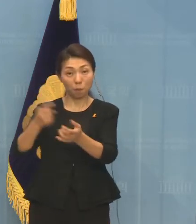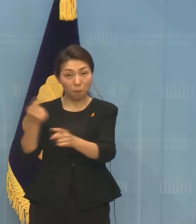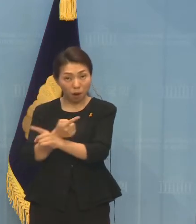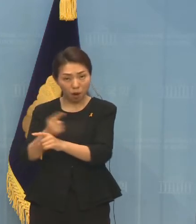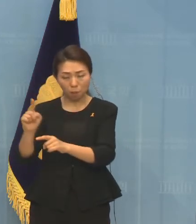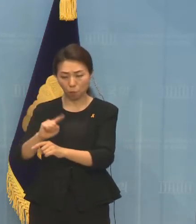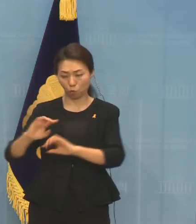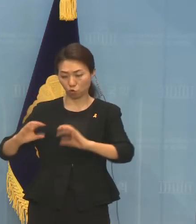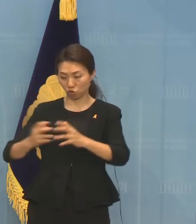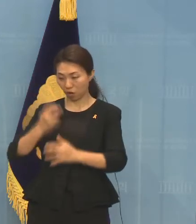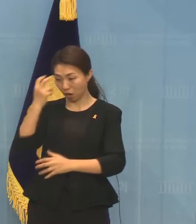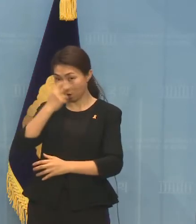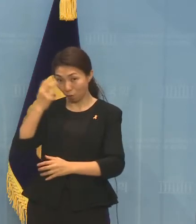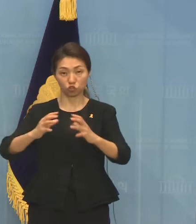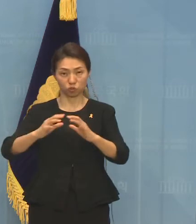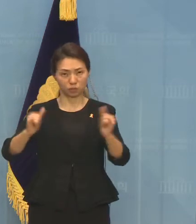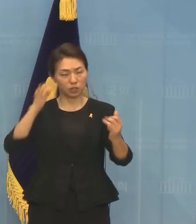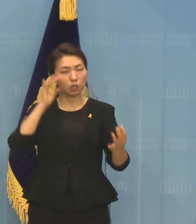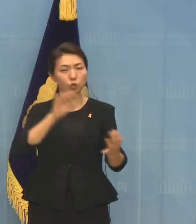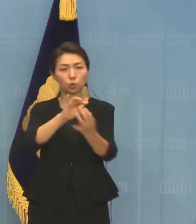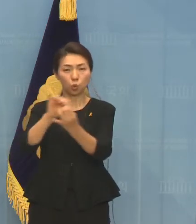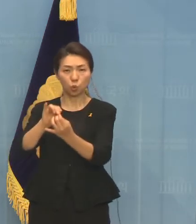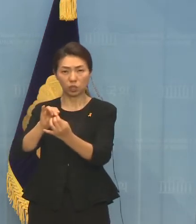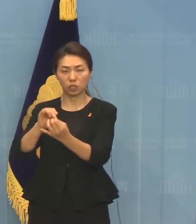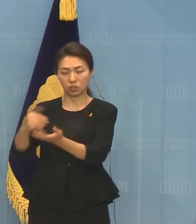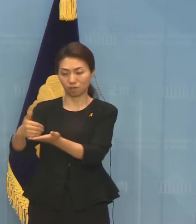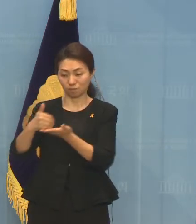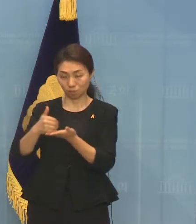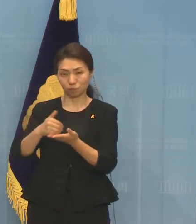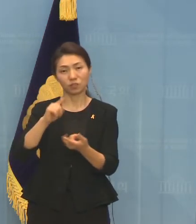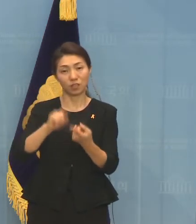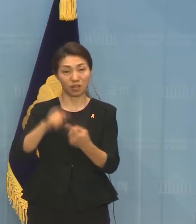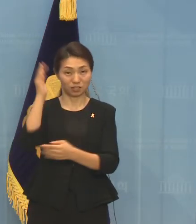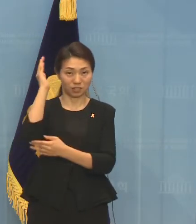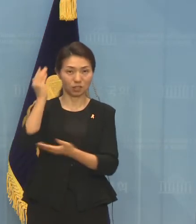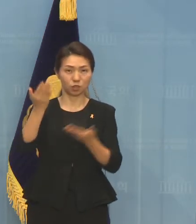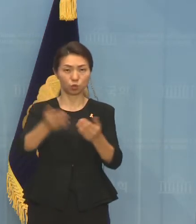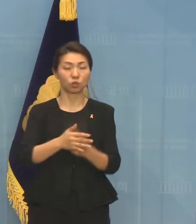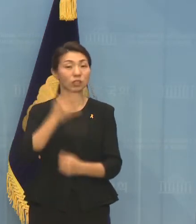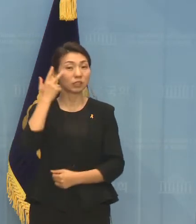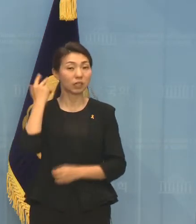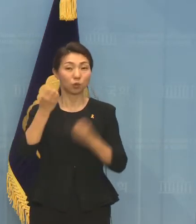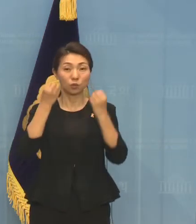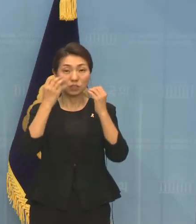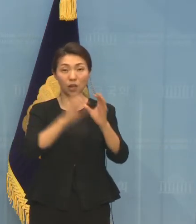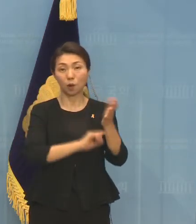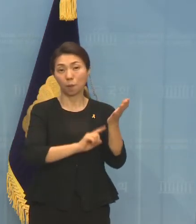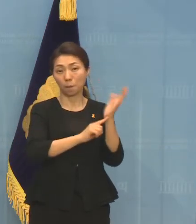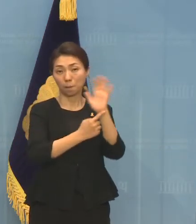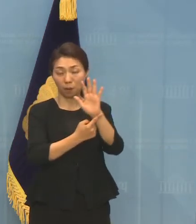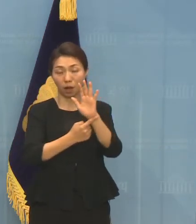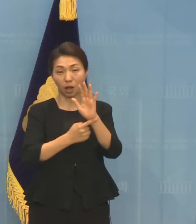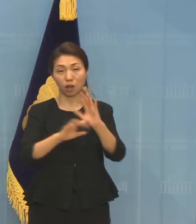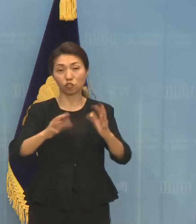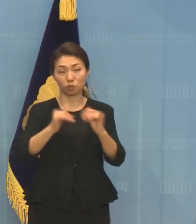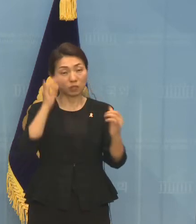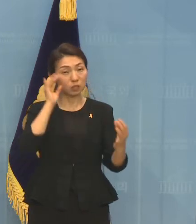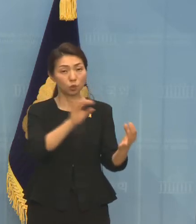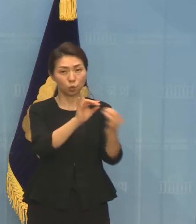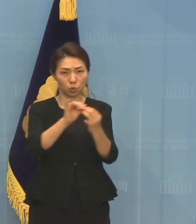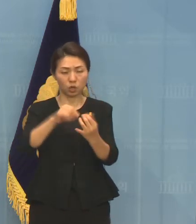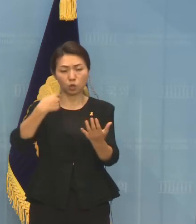있는 사람에게 정기적으로 건강진단을 실시하도록 법률로 규정해야 한다는 의견이 제기되었습니다.